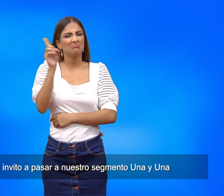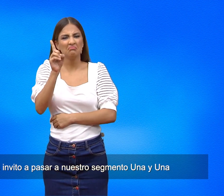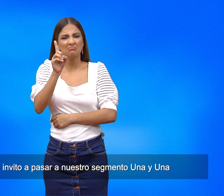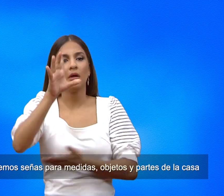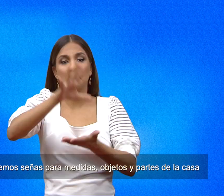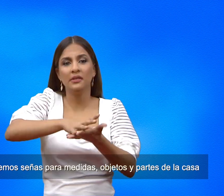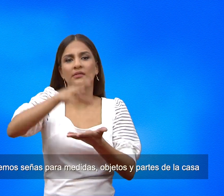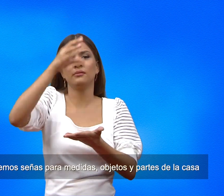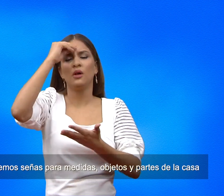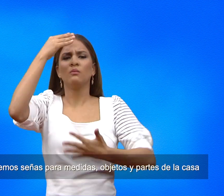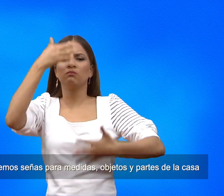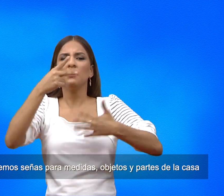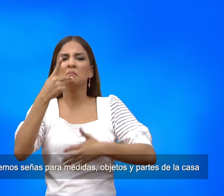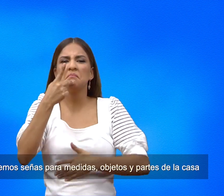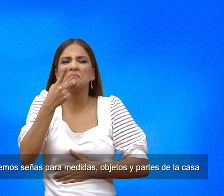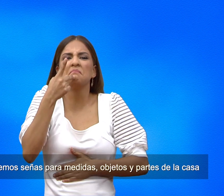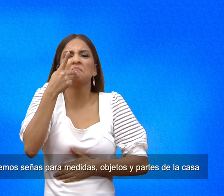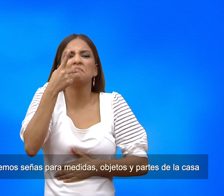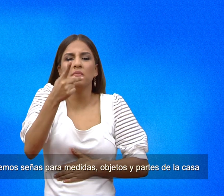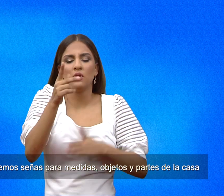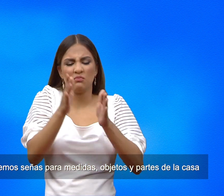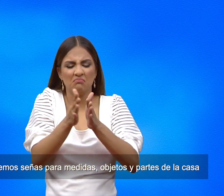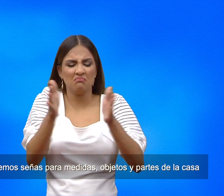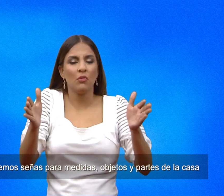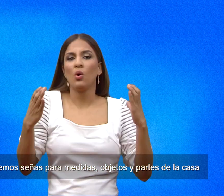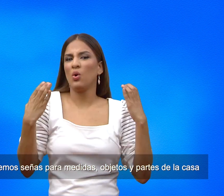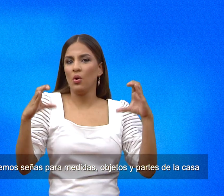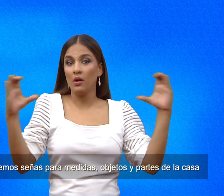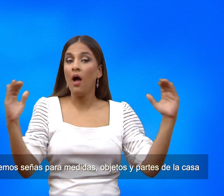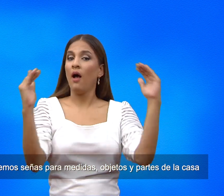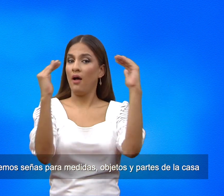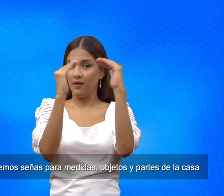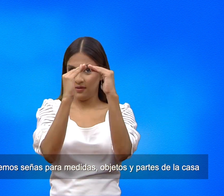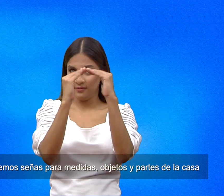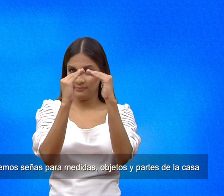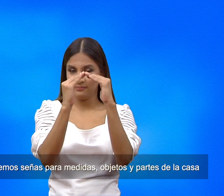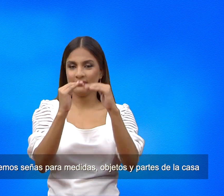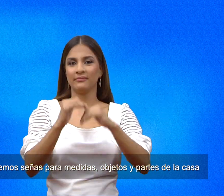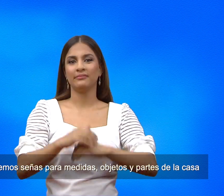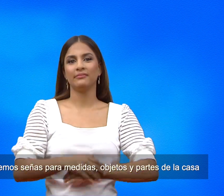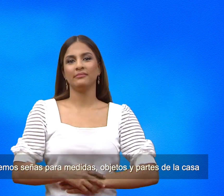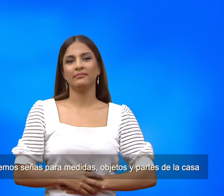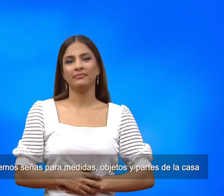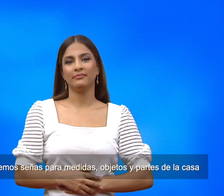donde aprenderemos señas para tamaños objetos y partes de la casa